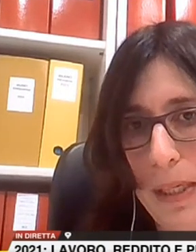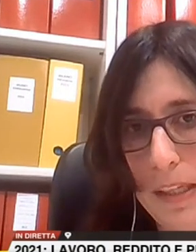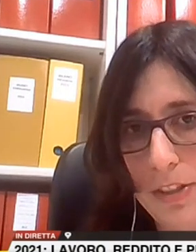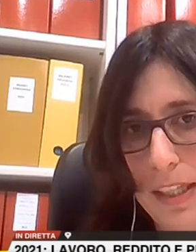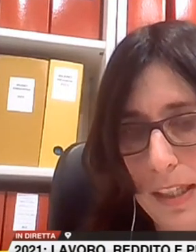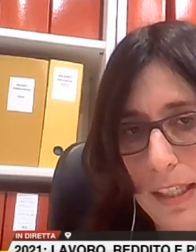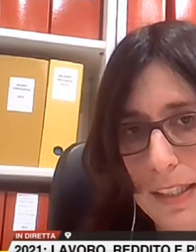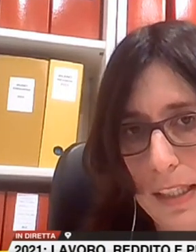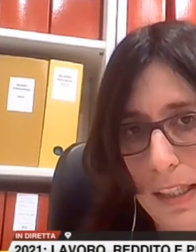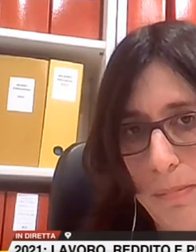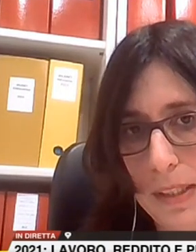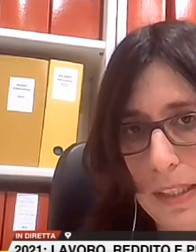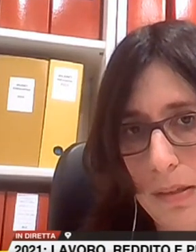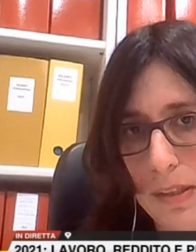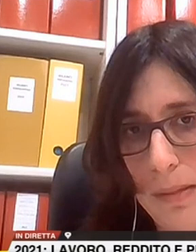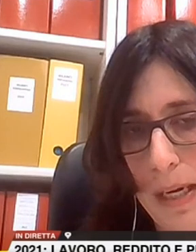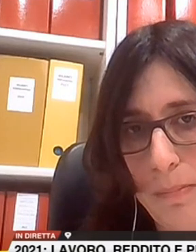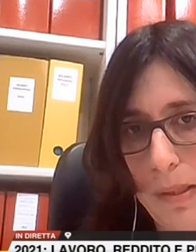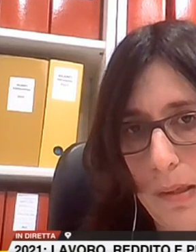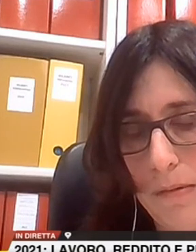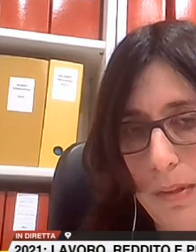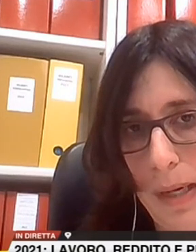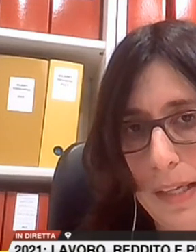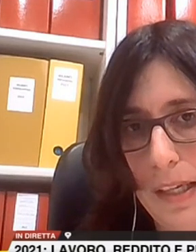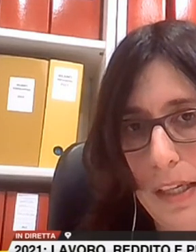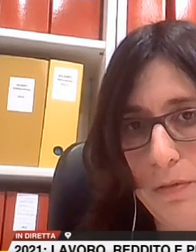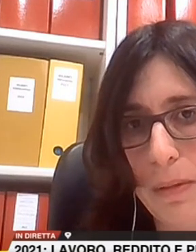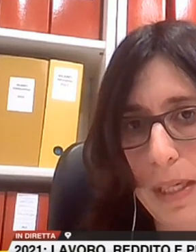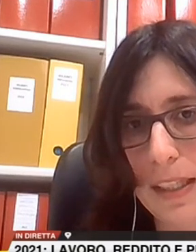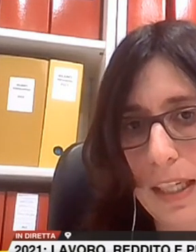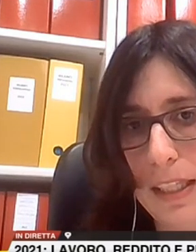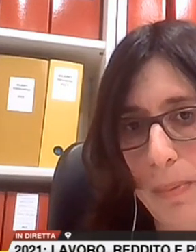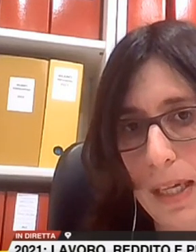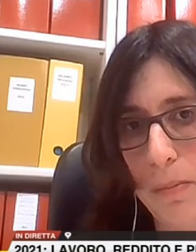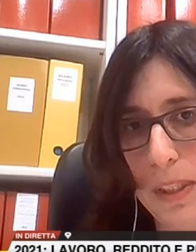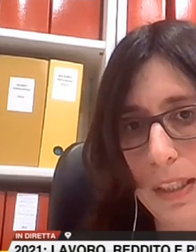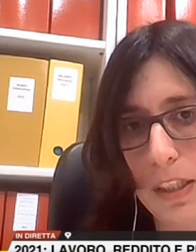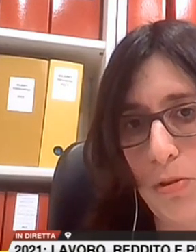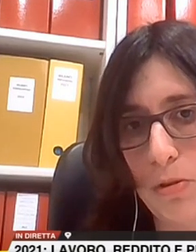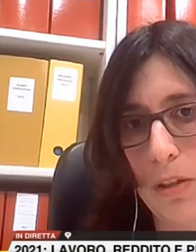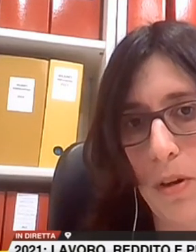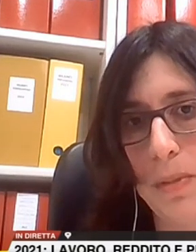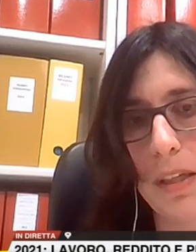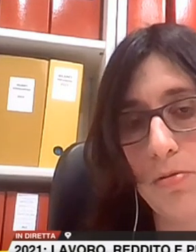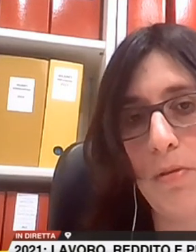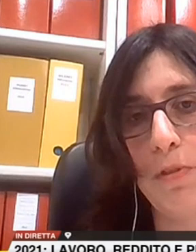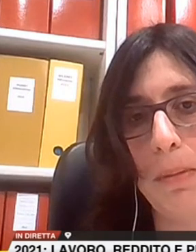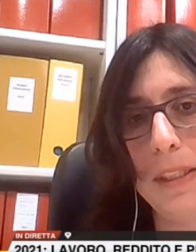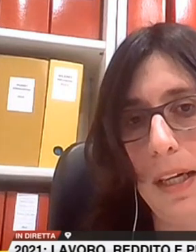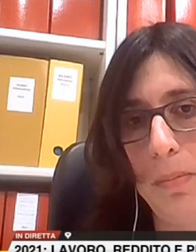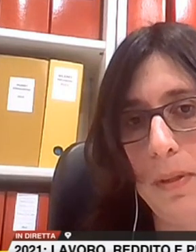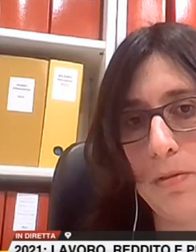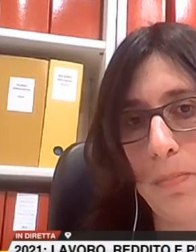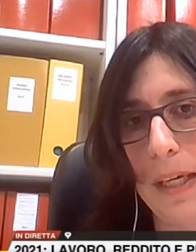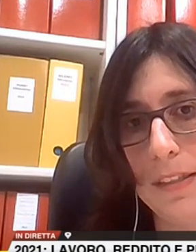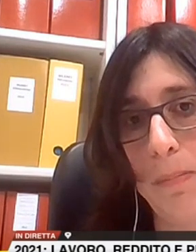di aprile c'è la scadenza anche della presentazione dei piani per il recovery plan e ovviamente anche lì parliamo di risorse economiche che sono